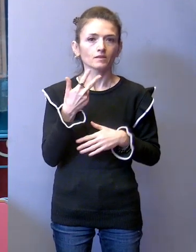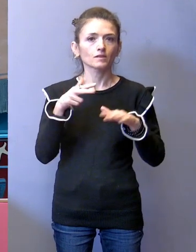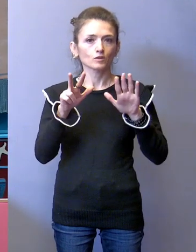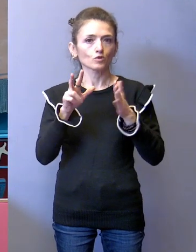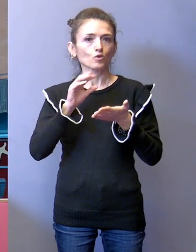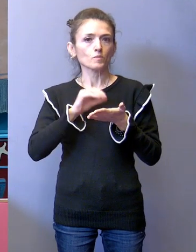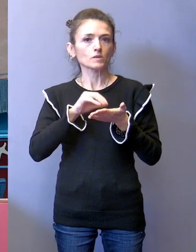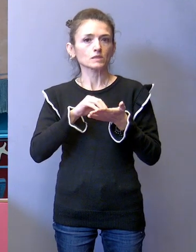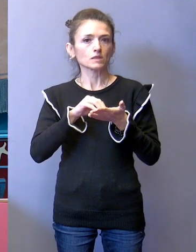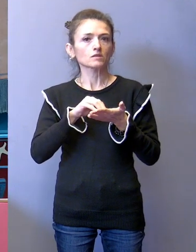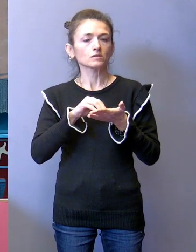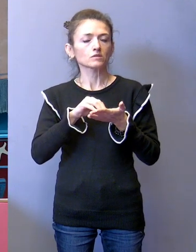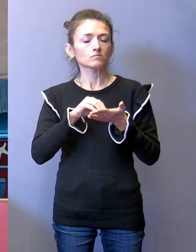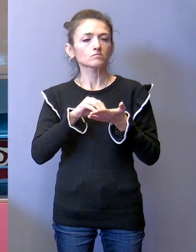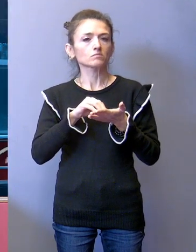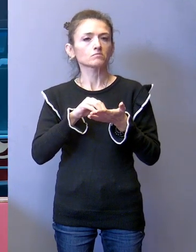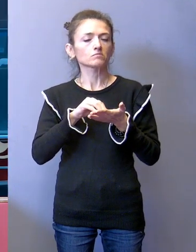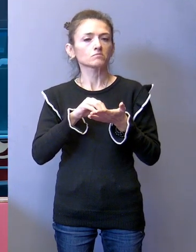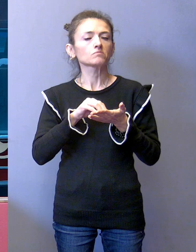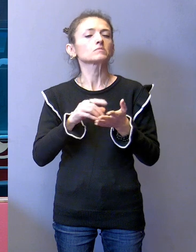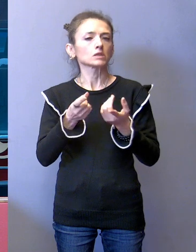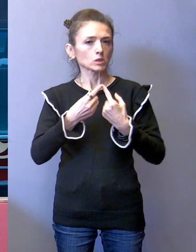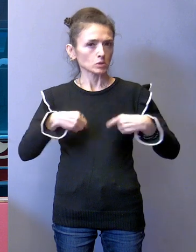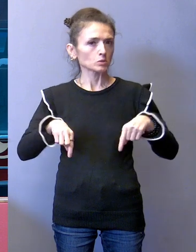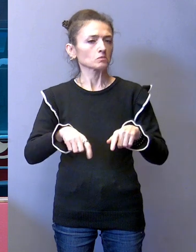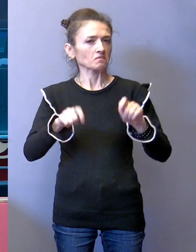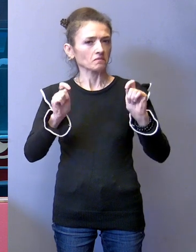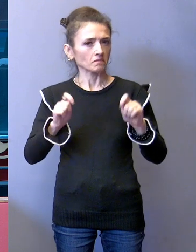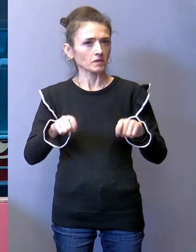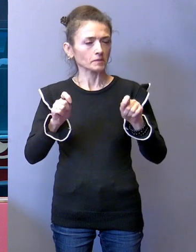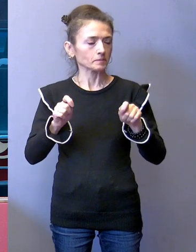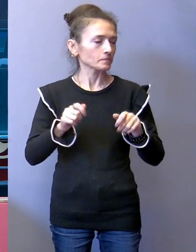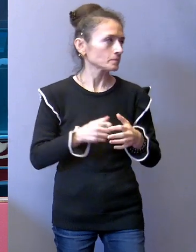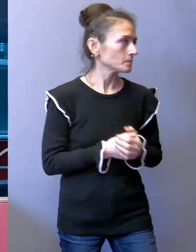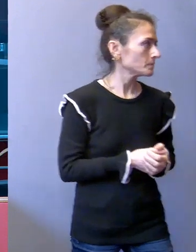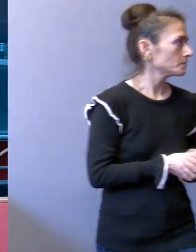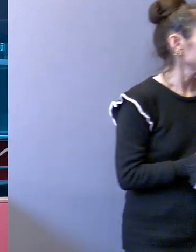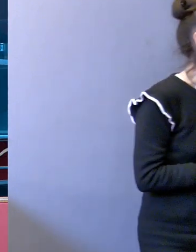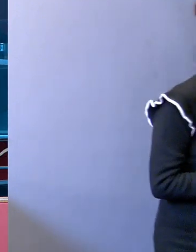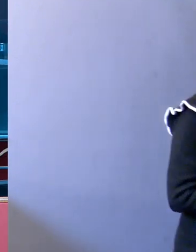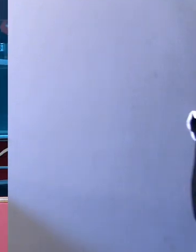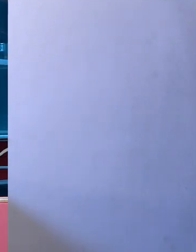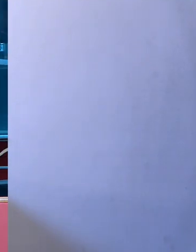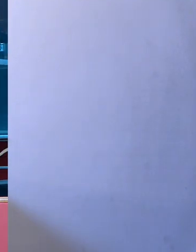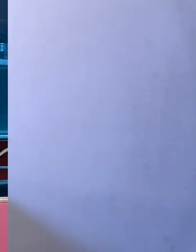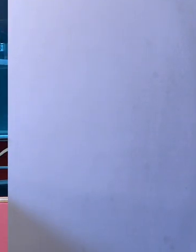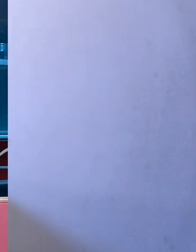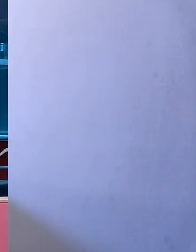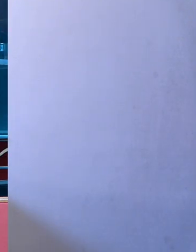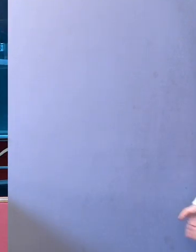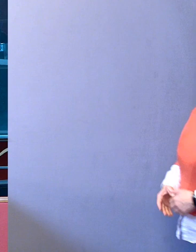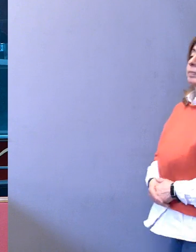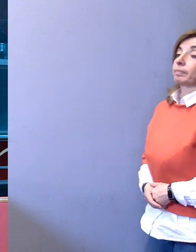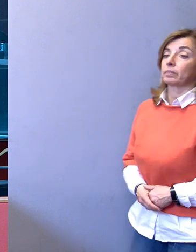presenti dichiaro quindi aperta la seduta procedo a nominare gli